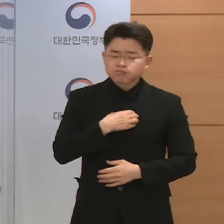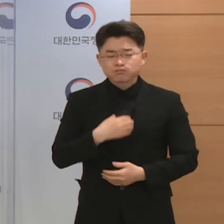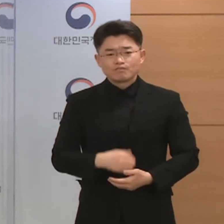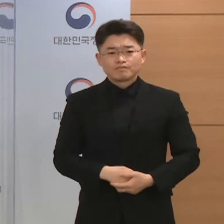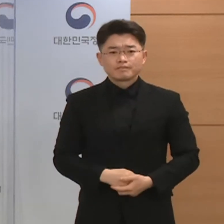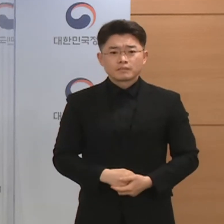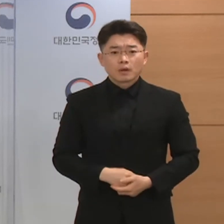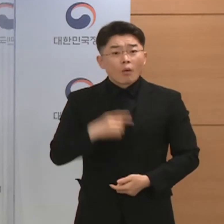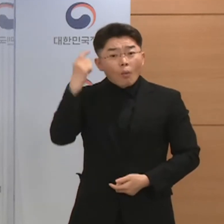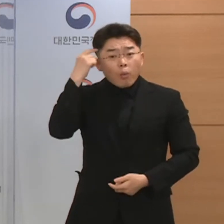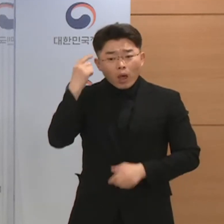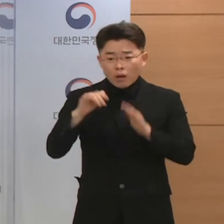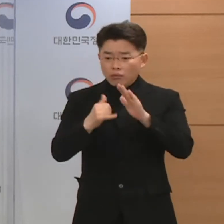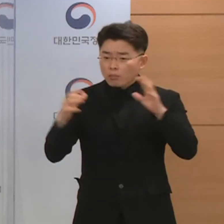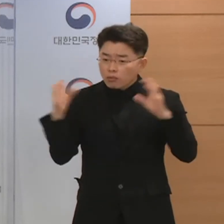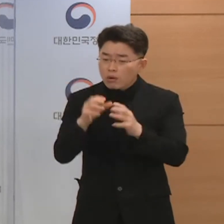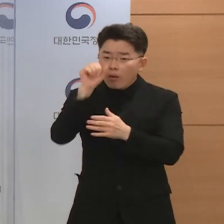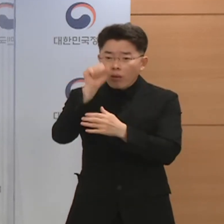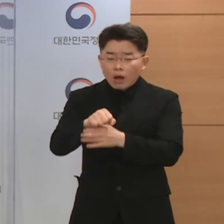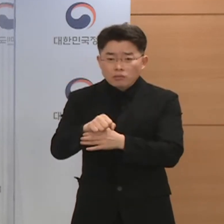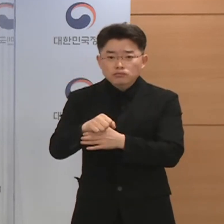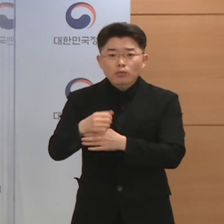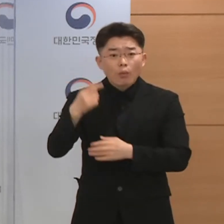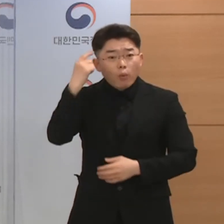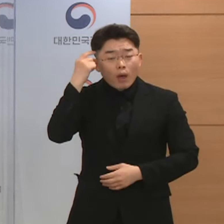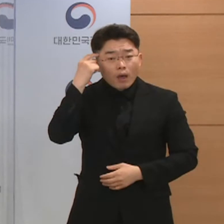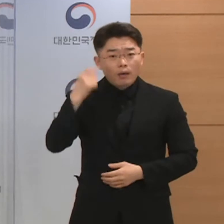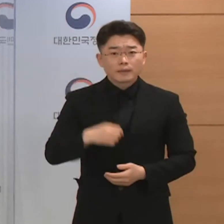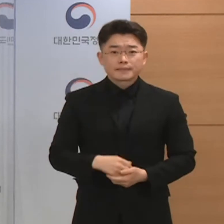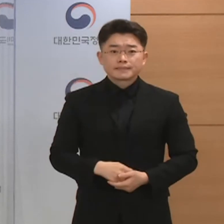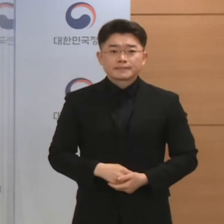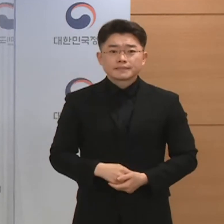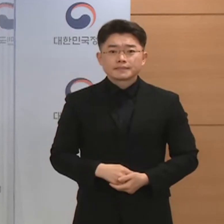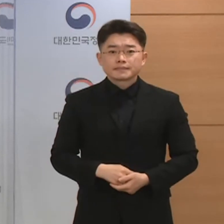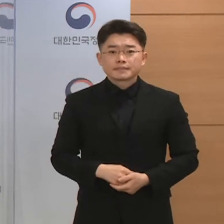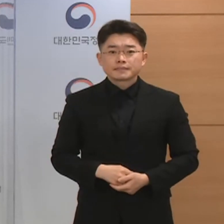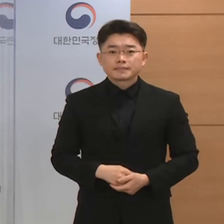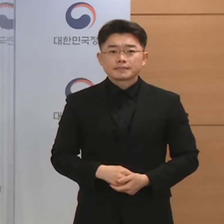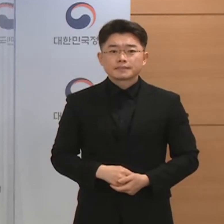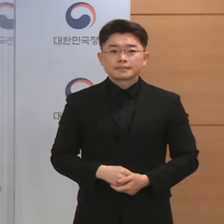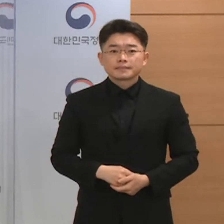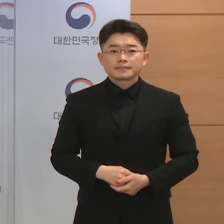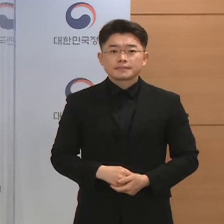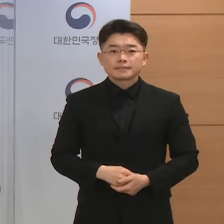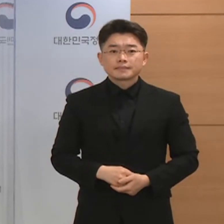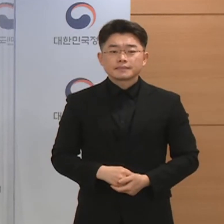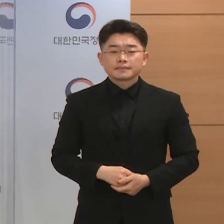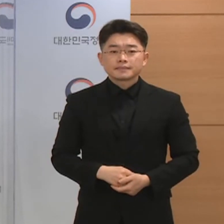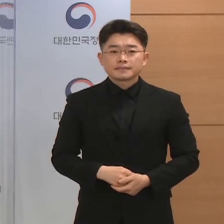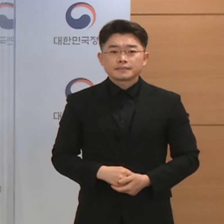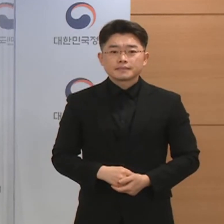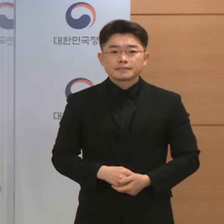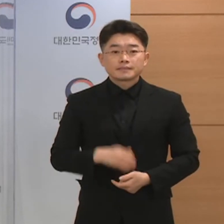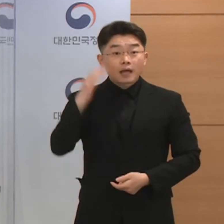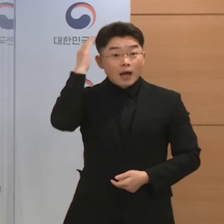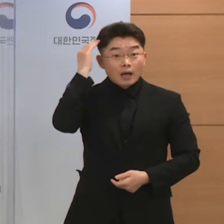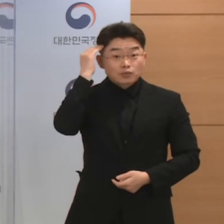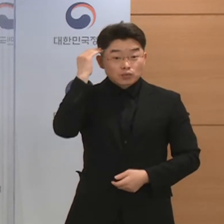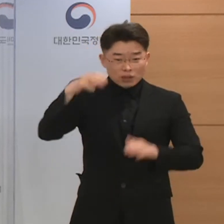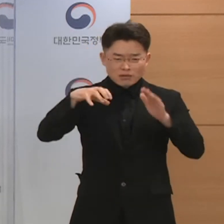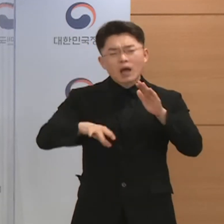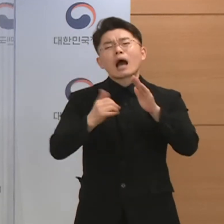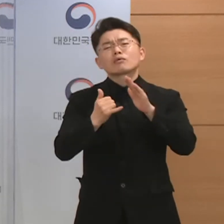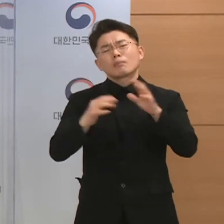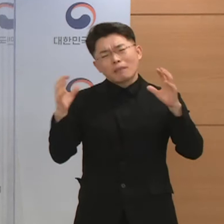왜 가족 모임부터 풀게 된 것인지 이 같은 우려와 관련한 대응 방안 설명 부탁드립니다. 네, 우리나라에서 그 가족의 중요성이